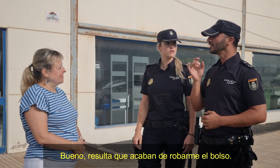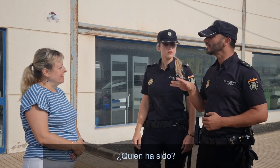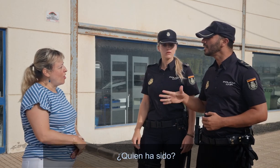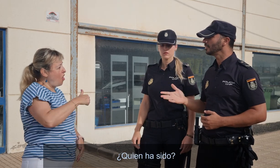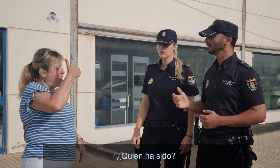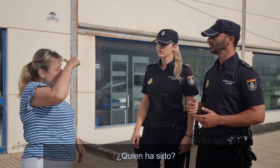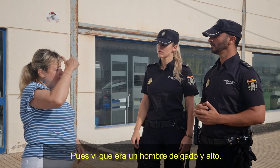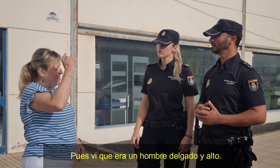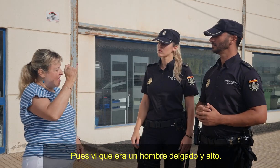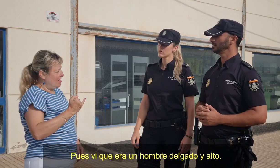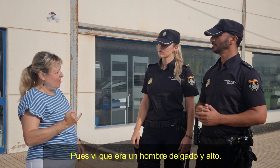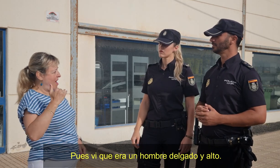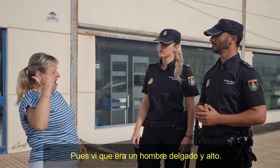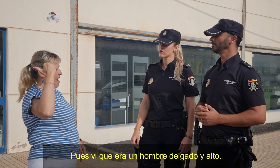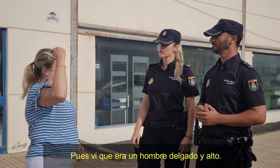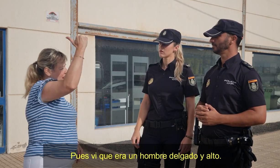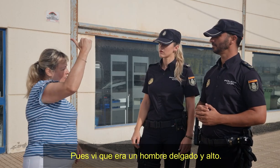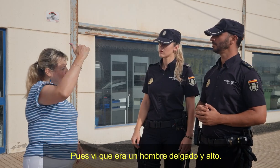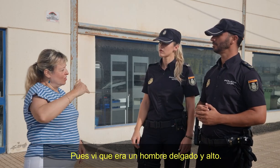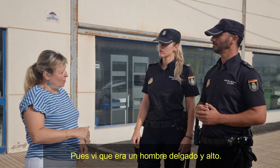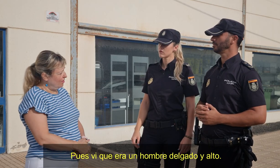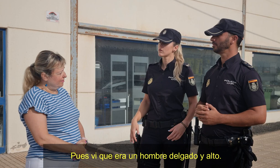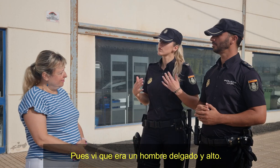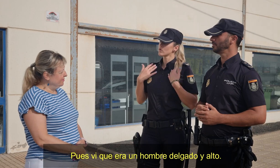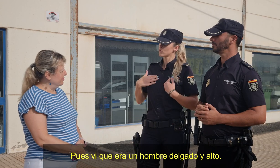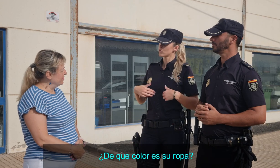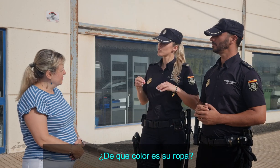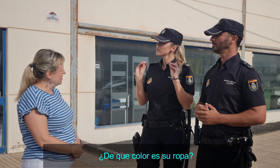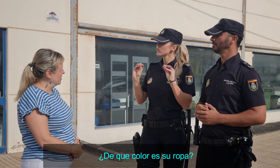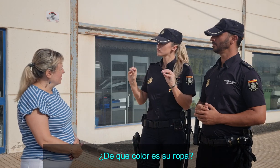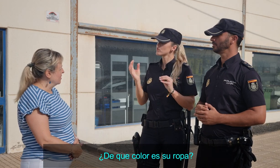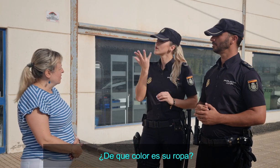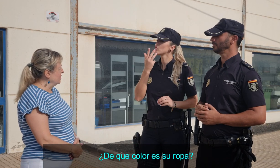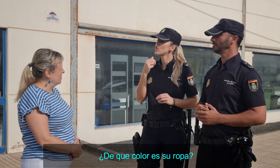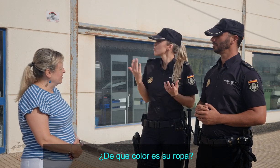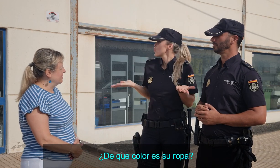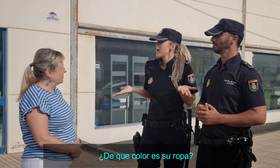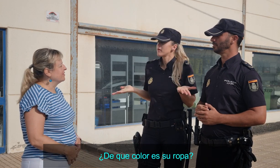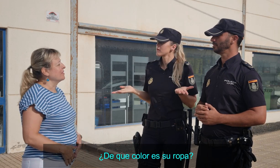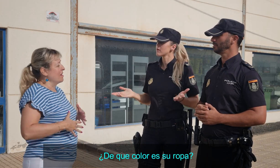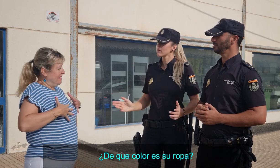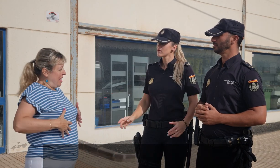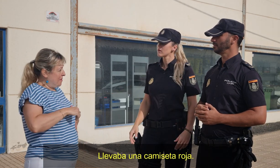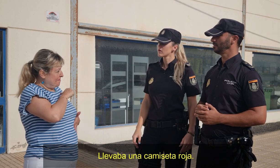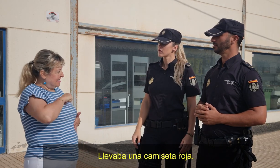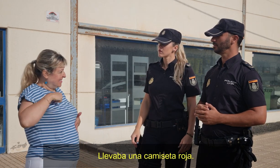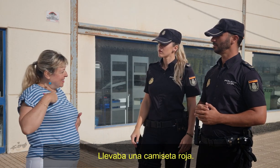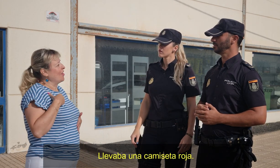¿Quién ha sido? Pues vi que era un hombre delgado y alto. ¿De qué color es su ropa? Pues llevaba una